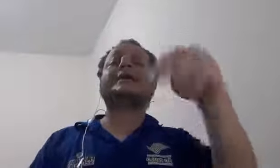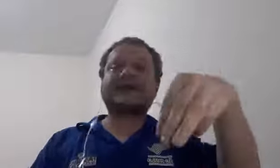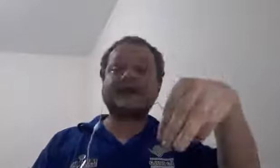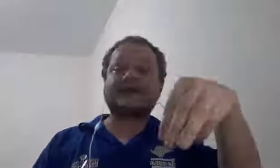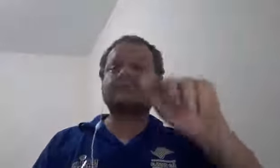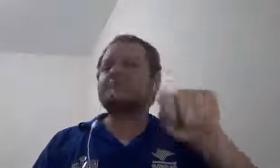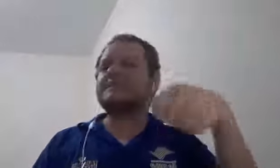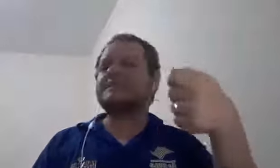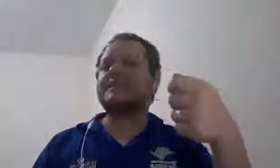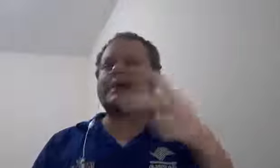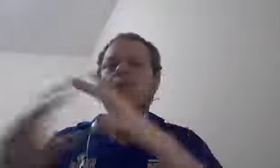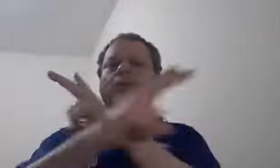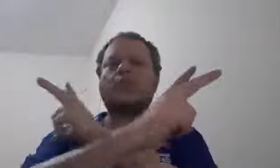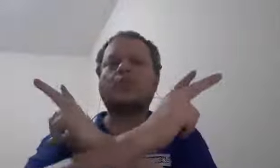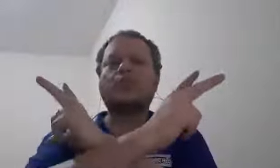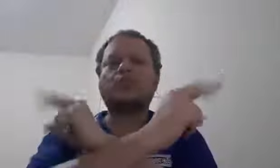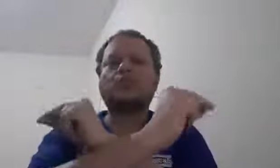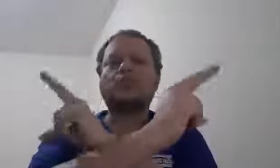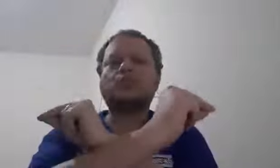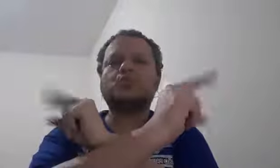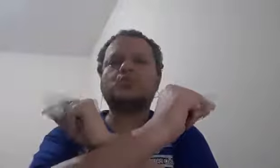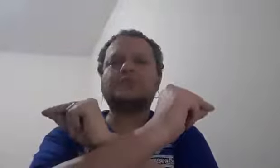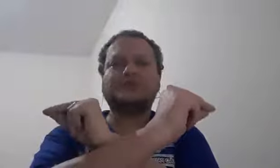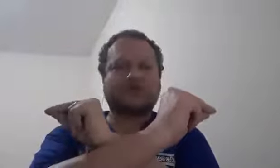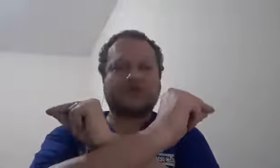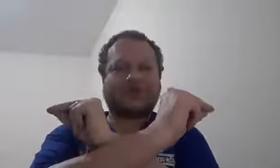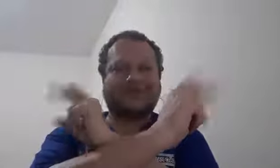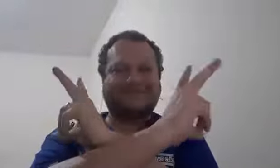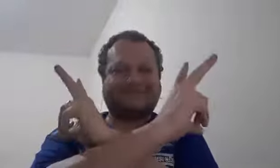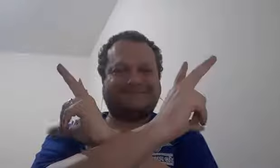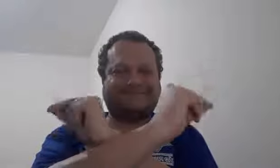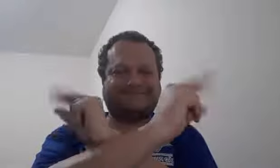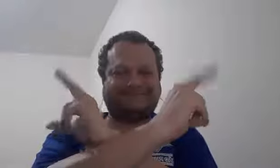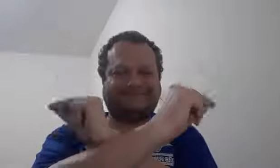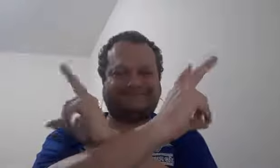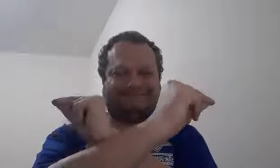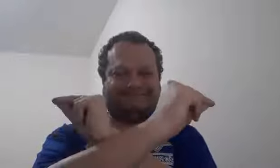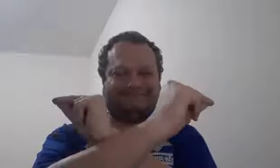Joaquim. Sinal, São Joaquim.